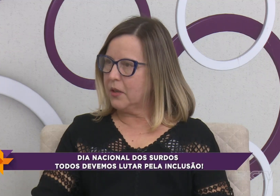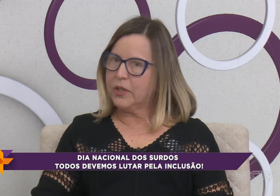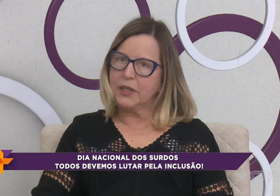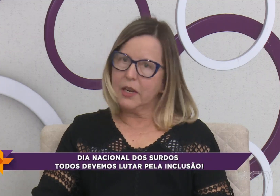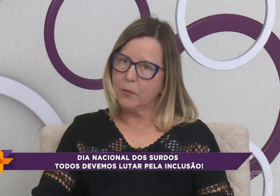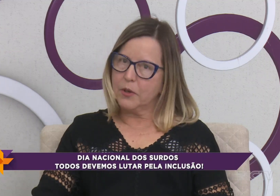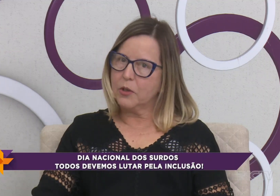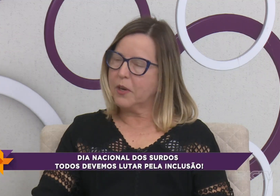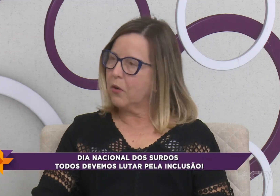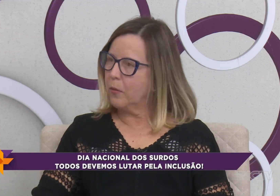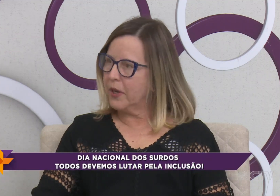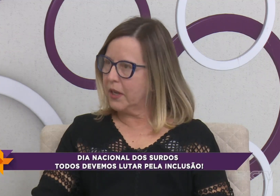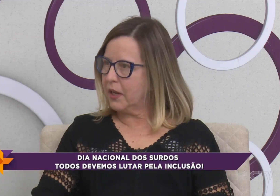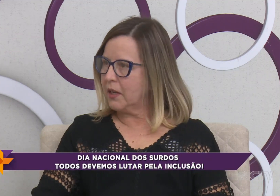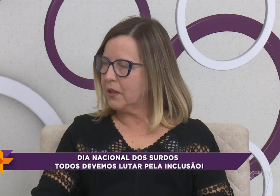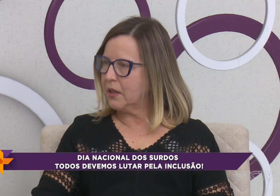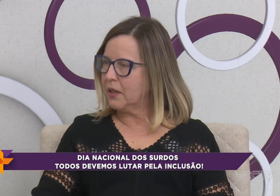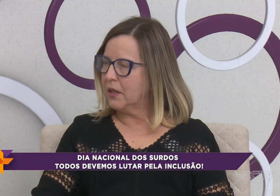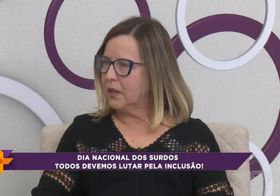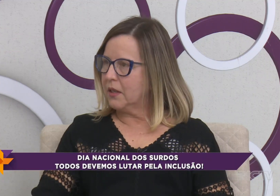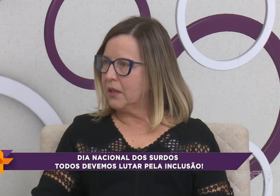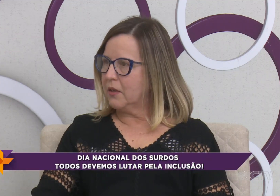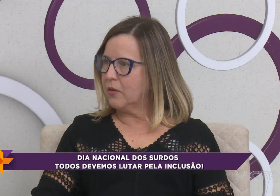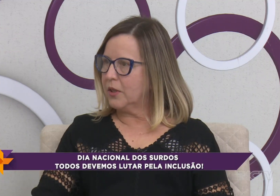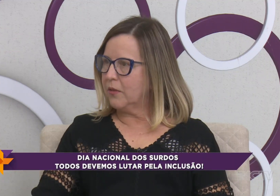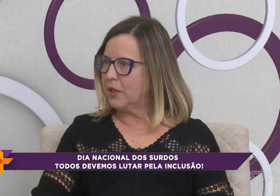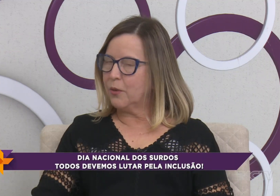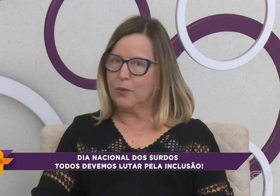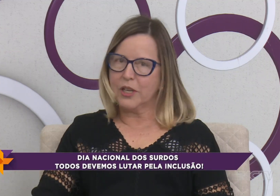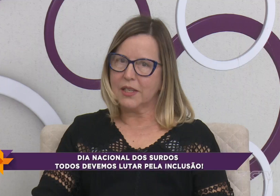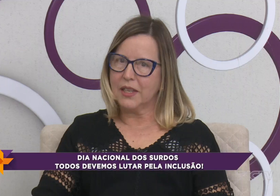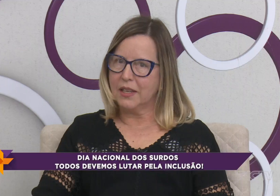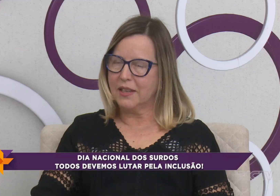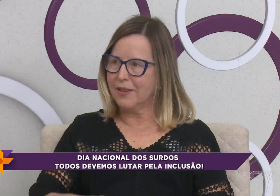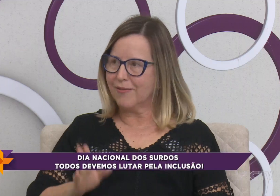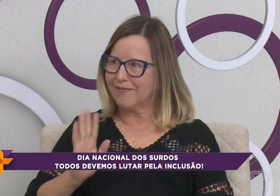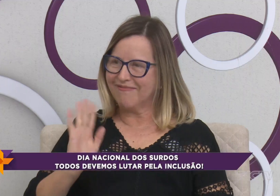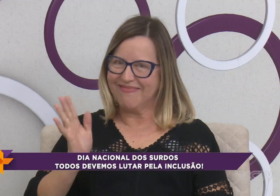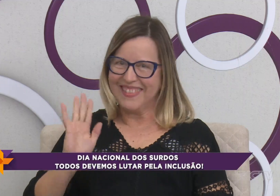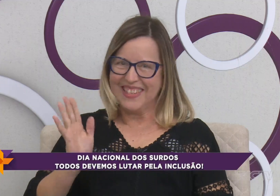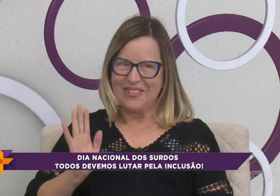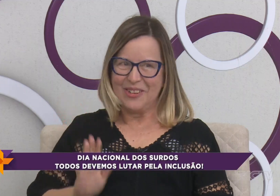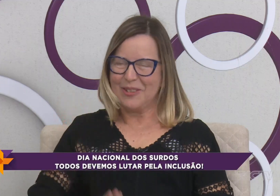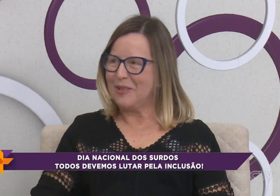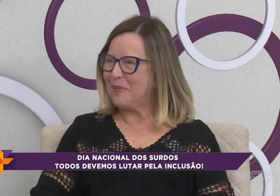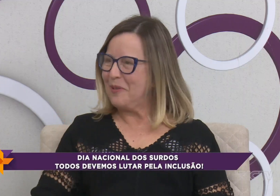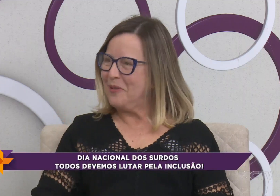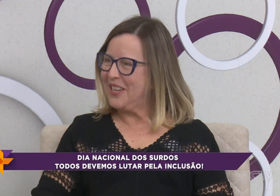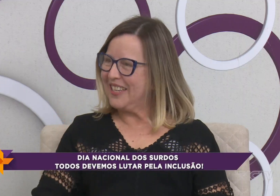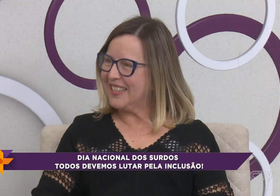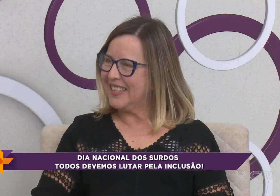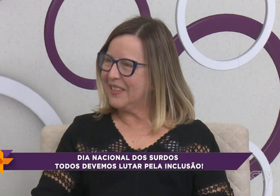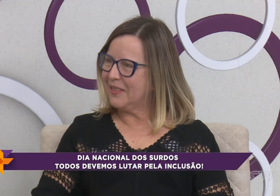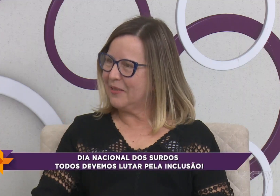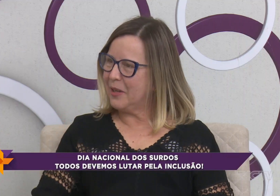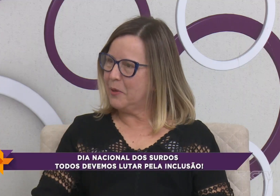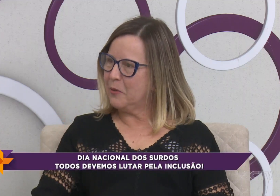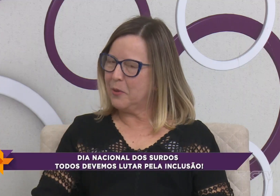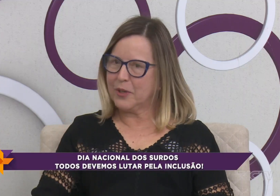um intérprete para acompanhar, né, que inclusive tem o Lucas Negri, um tchauzinho para o Lucas, um amigo meu que